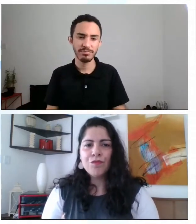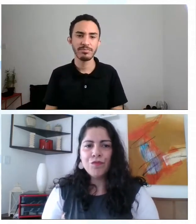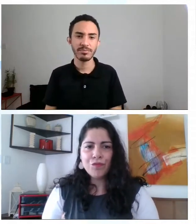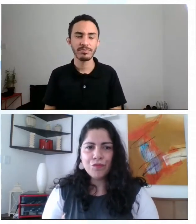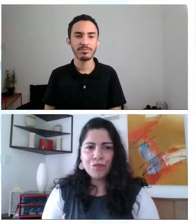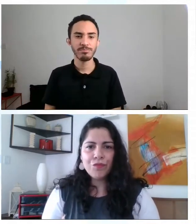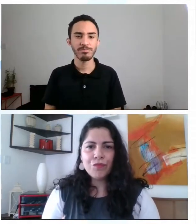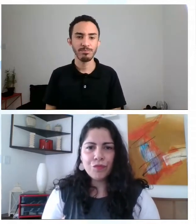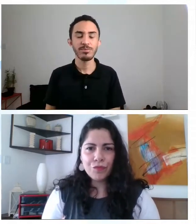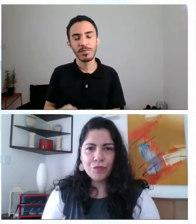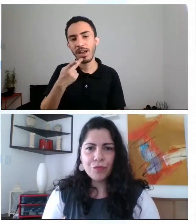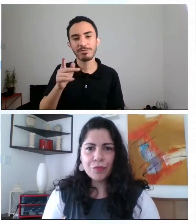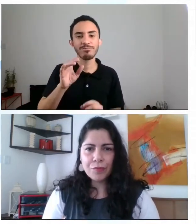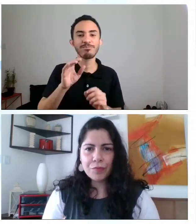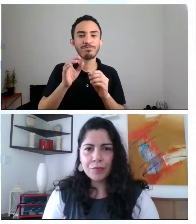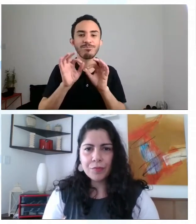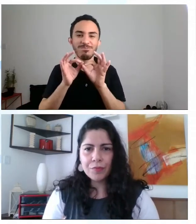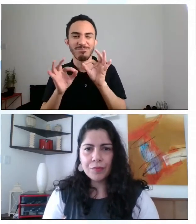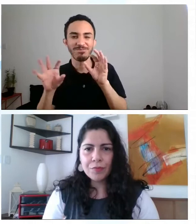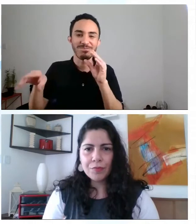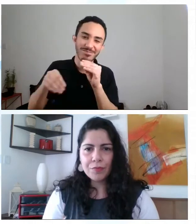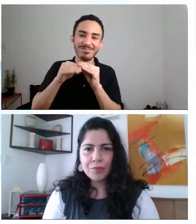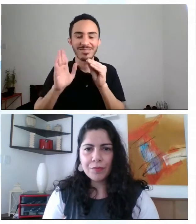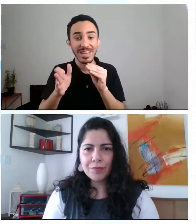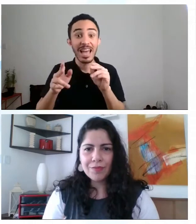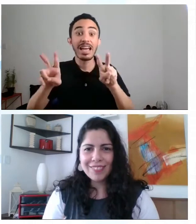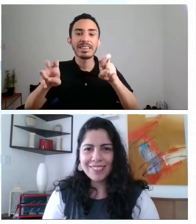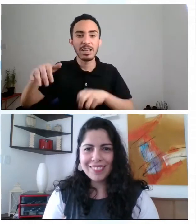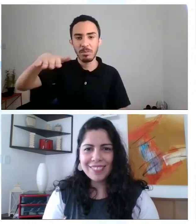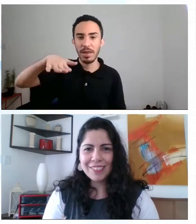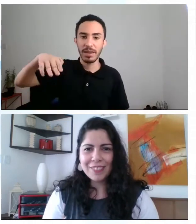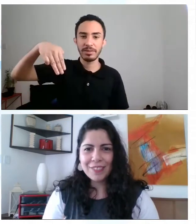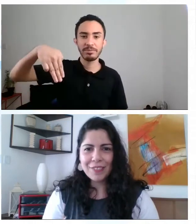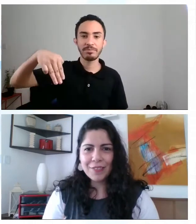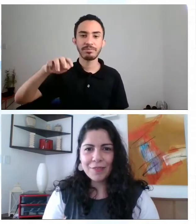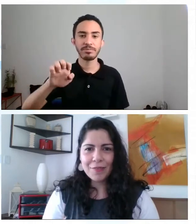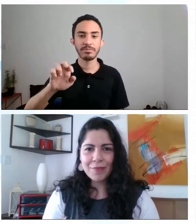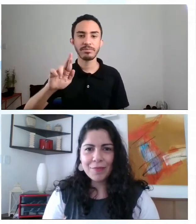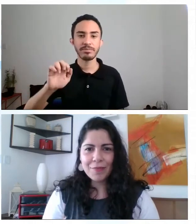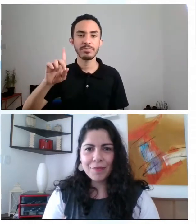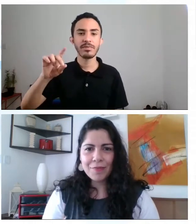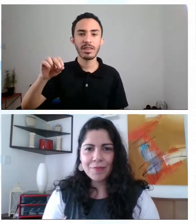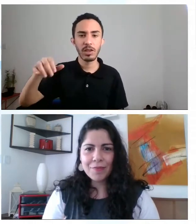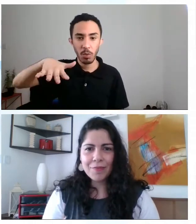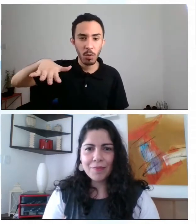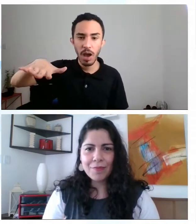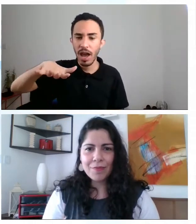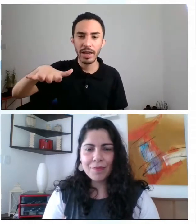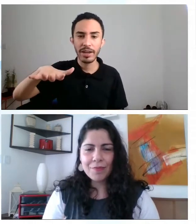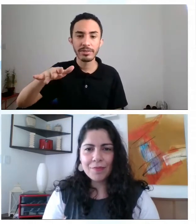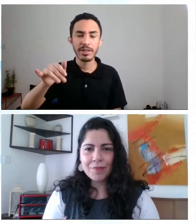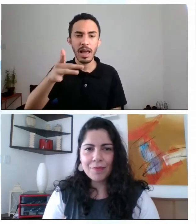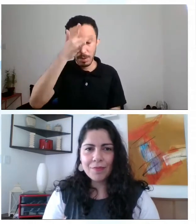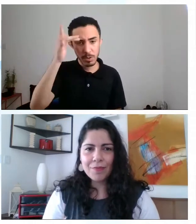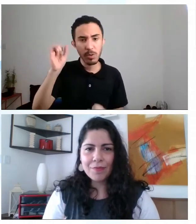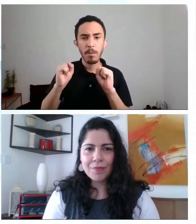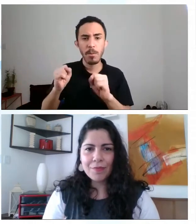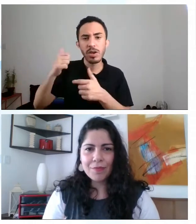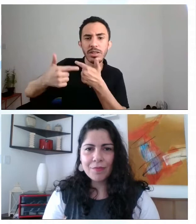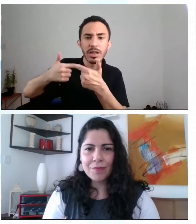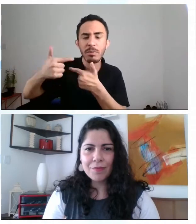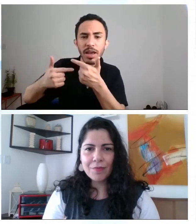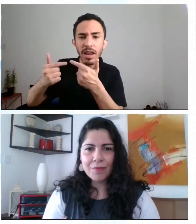falar um pouco, vocês já falaram bastante, um pouco de mercado. Né? Onde é que ele pode trabalhar, se